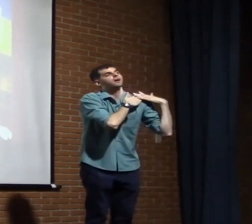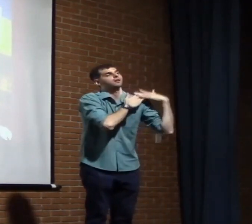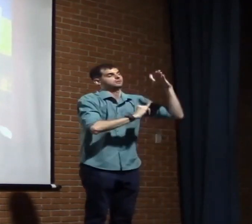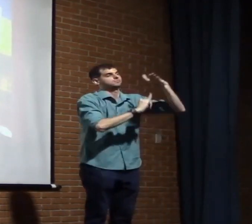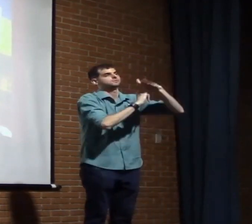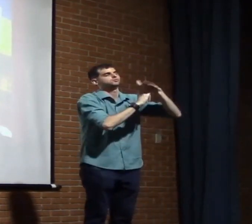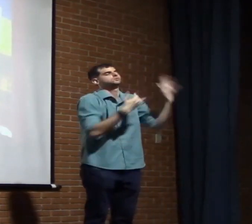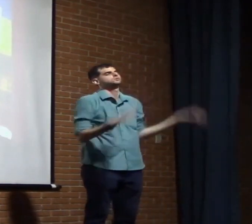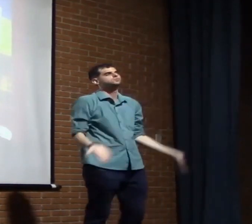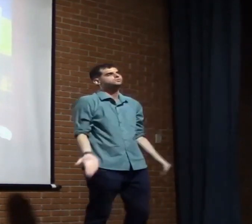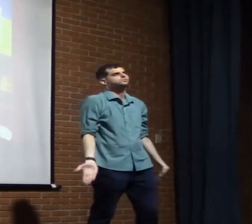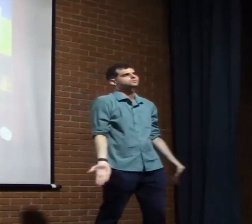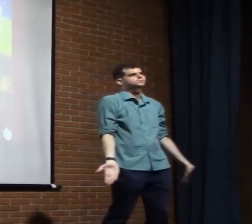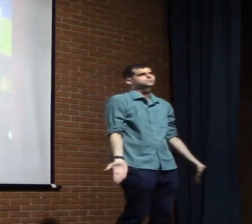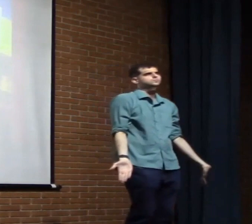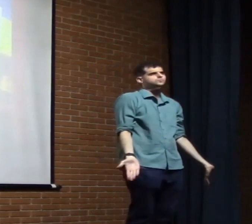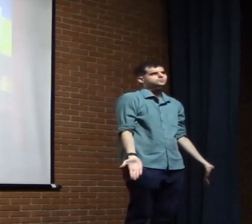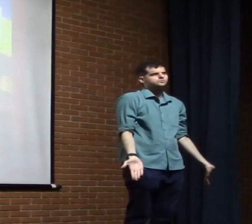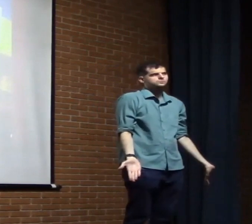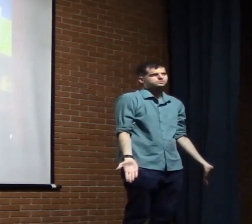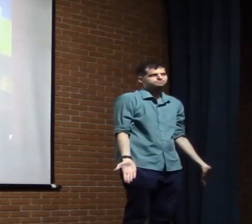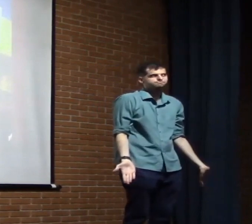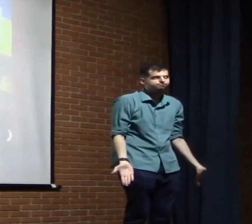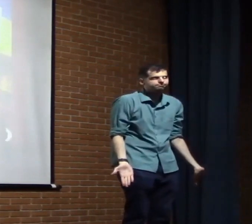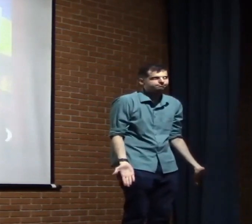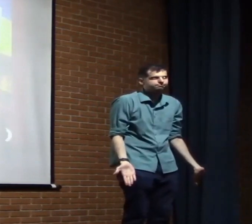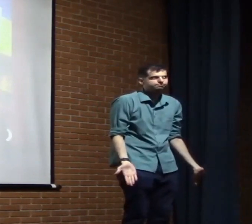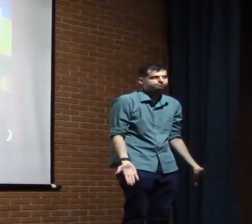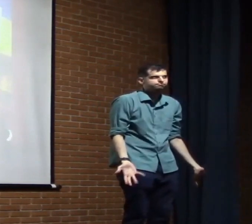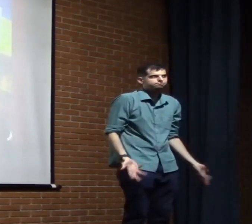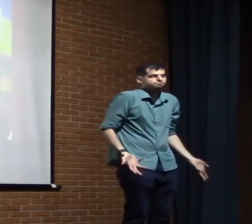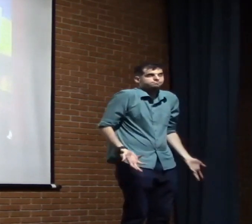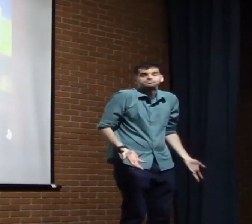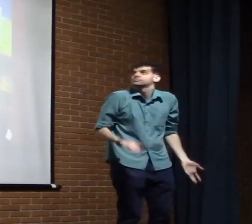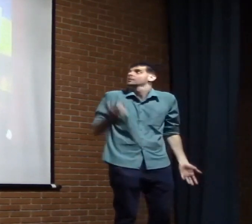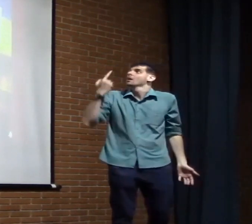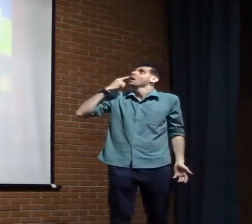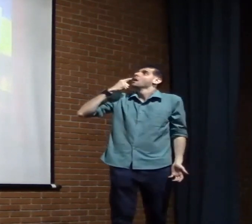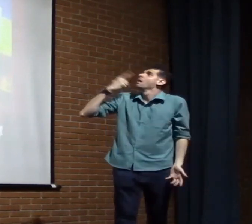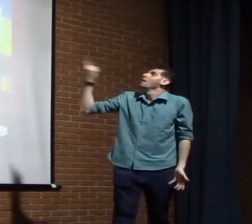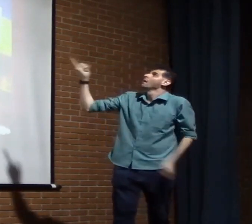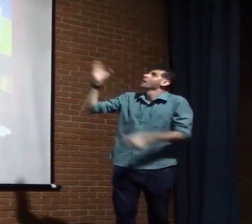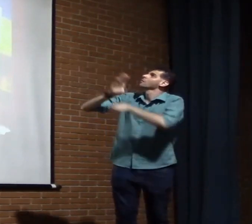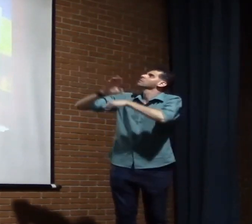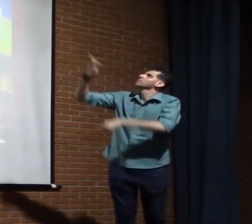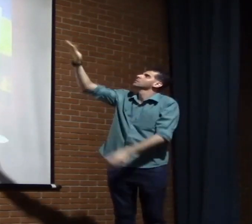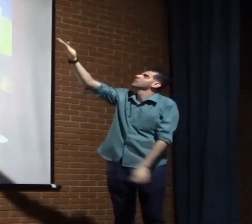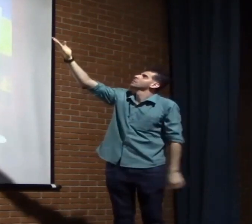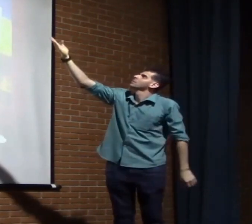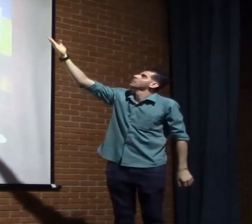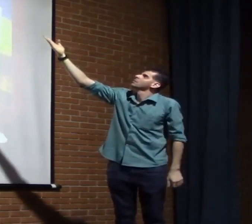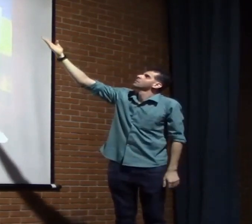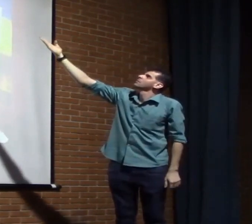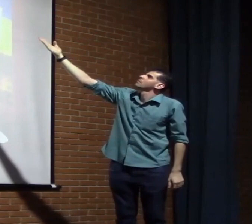intérprete. E de quem é a responsabilidade nessa situação? Não é da instituição? Olha só o que diz na Constituição Federal,